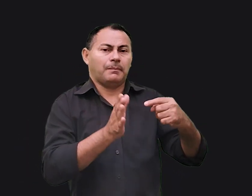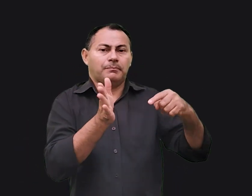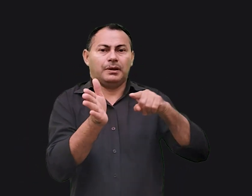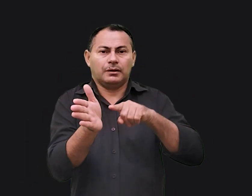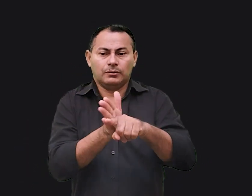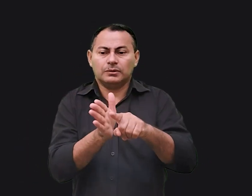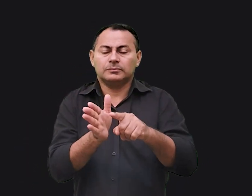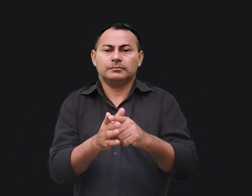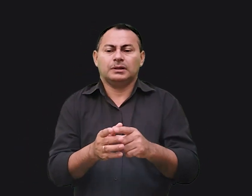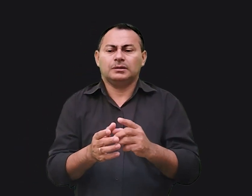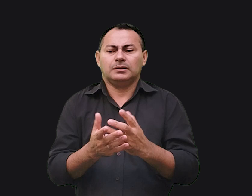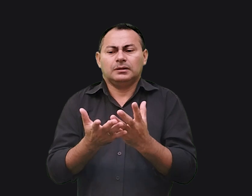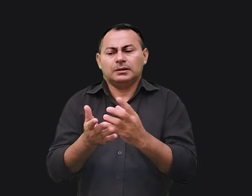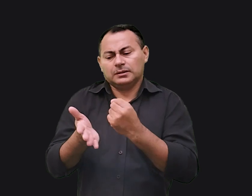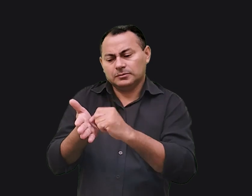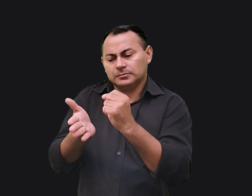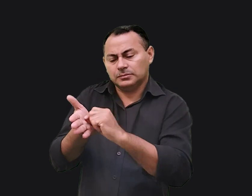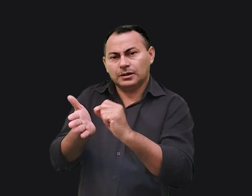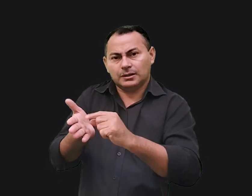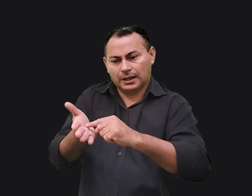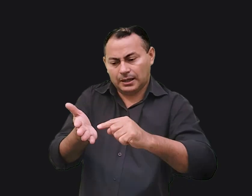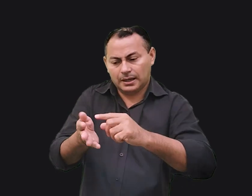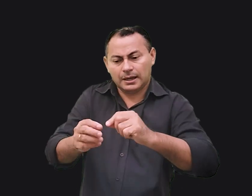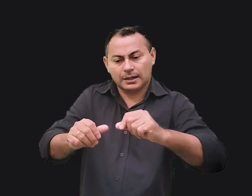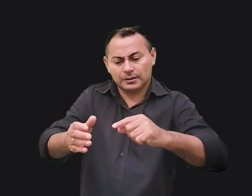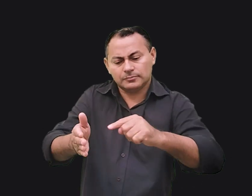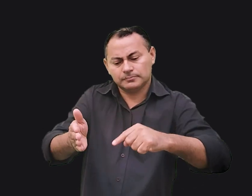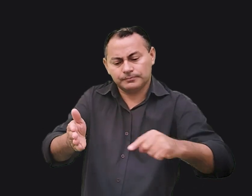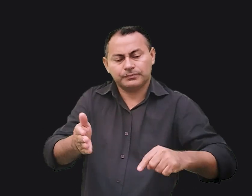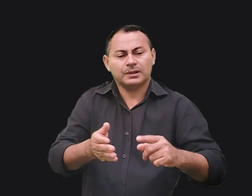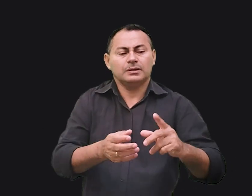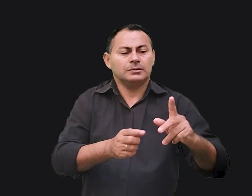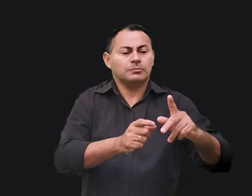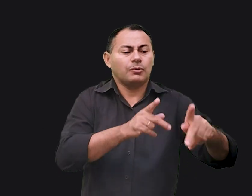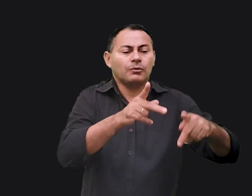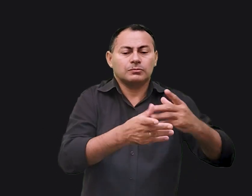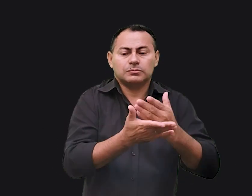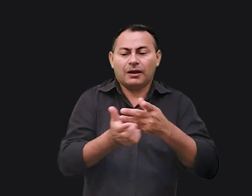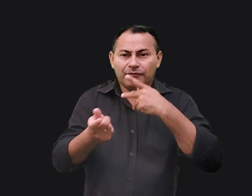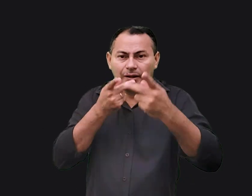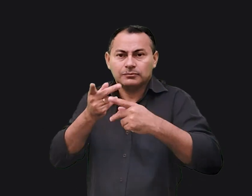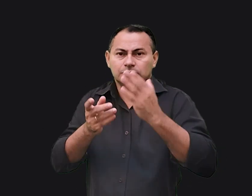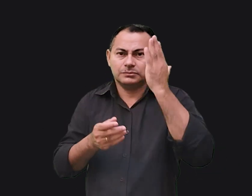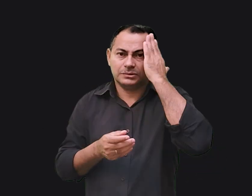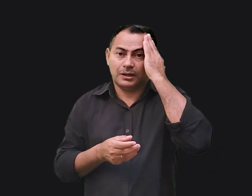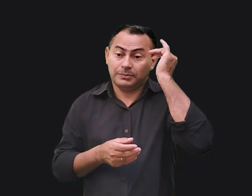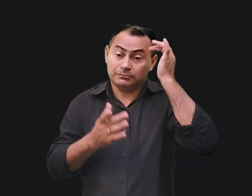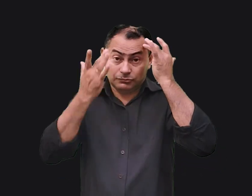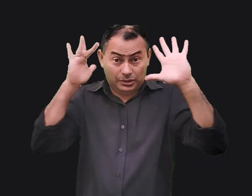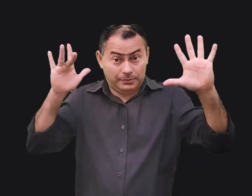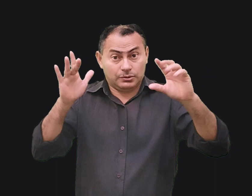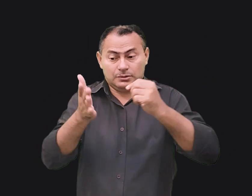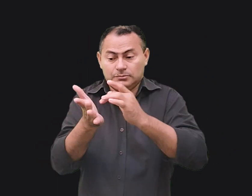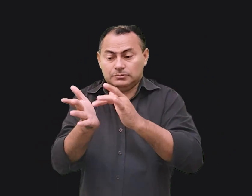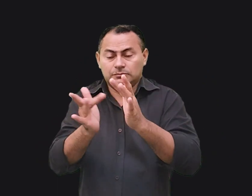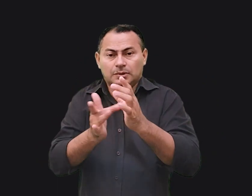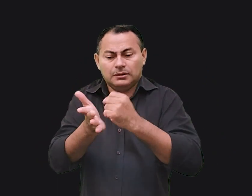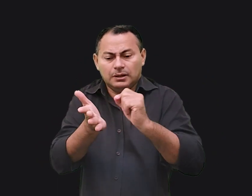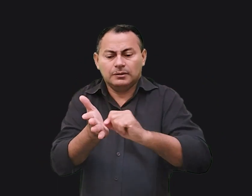pergunta. Ele estava agachado, escrevendo com o dedo na areia, e eles continuaram falando. Não sabemos o que Jesus estava escrevendo, mas sabemos